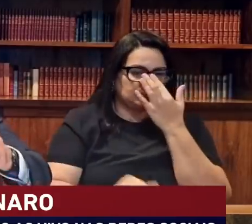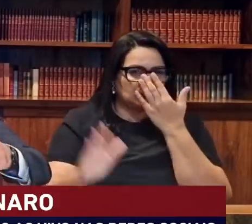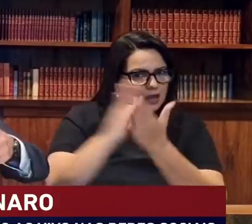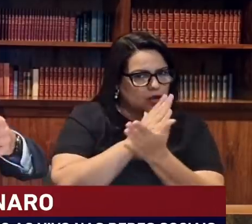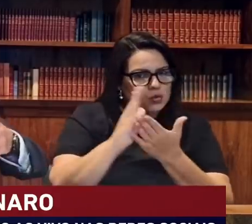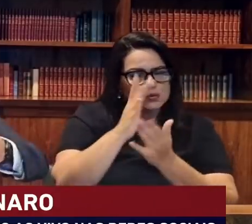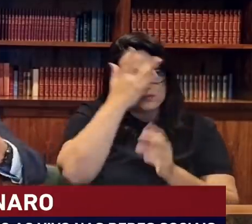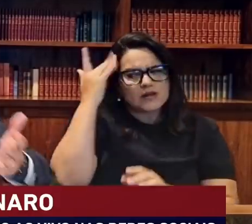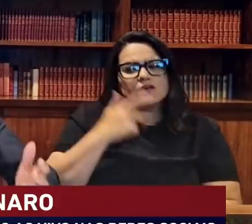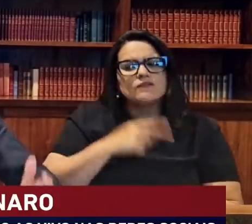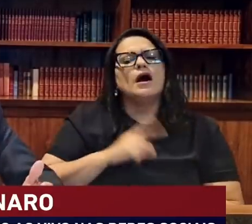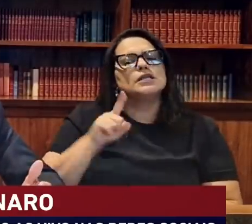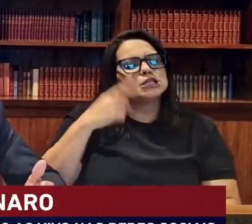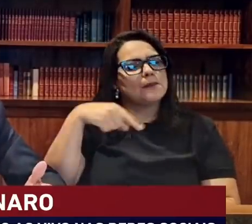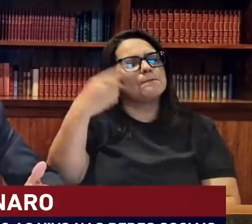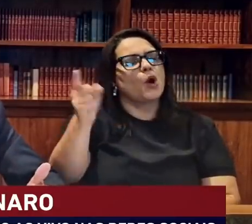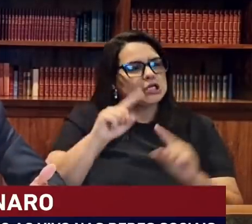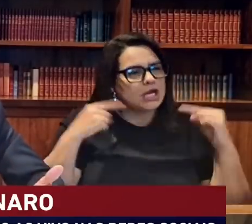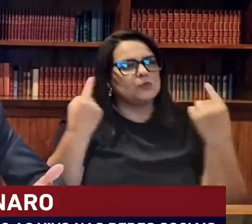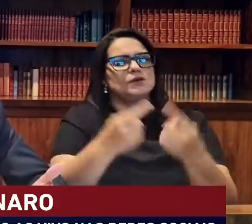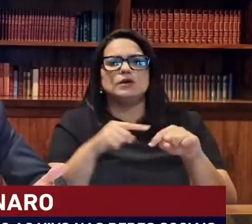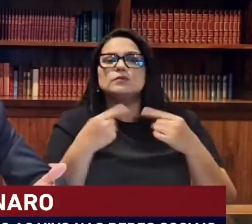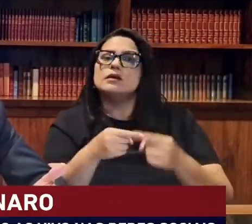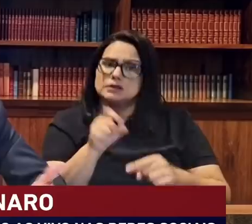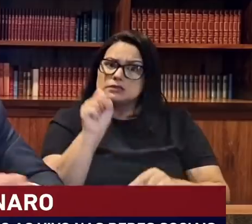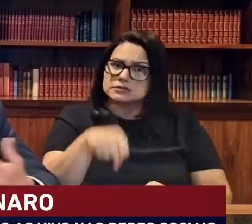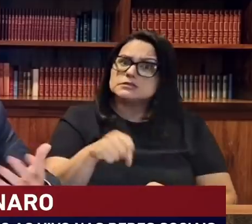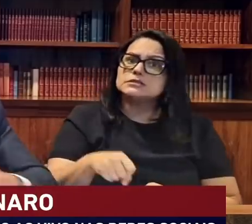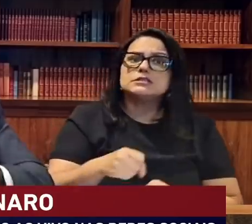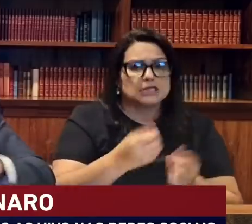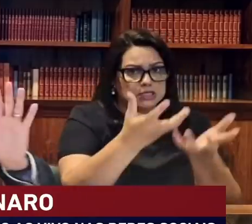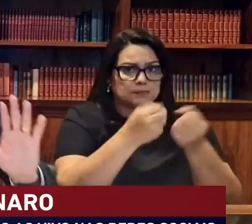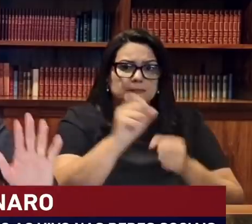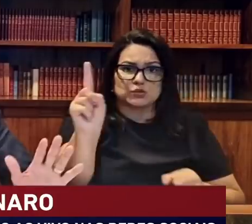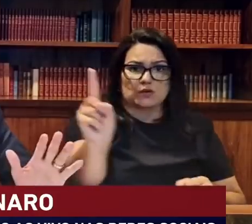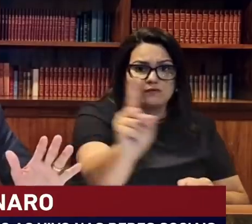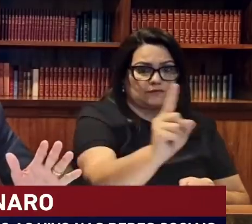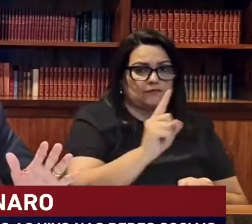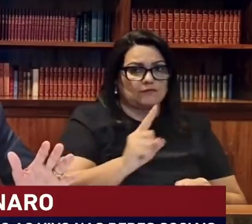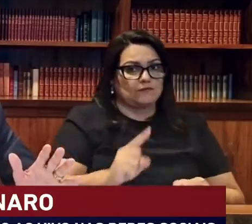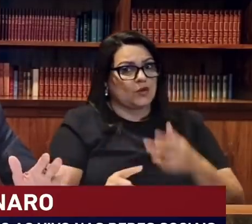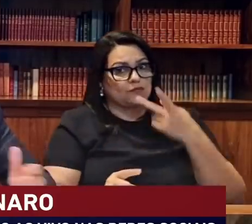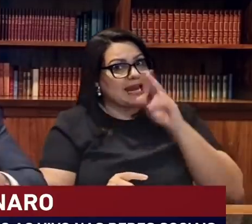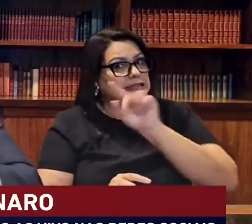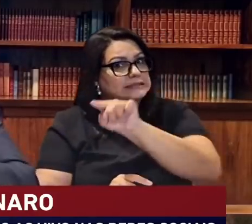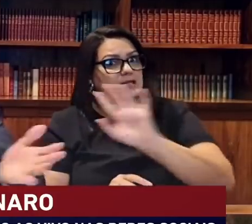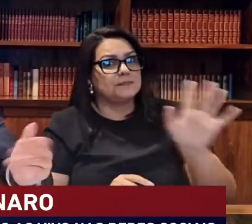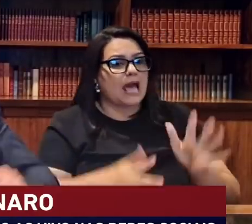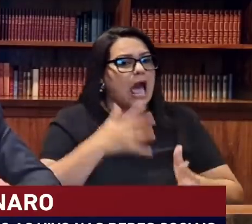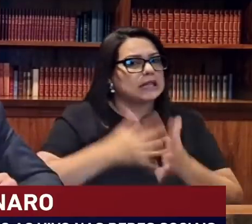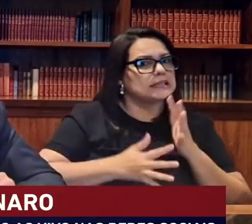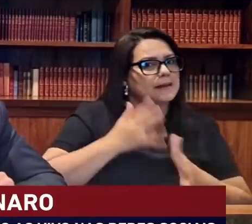ele recebeu algumas vezes depois dessa data, né? Recebeu, no meu entender, não vou botar a palavra na boca dele, para não